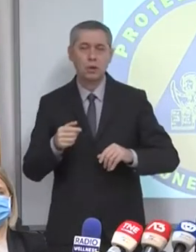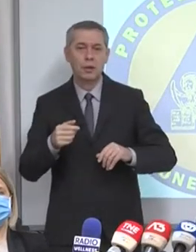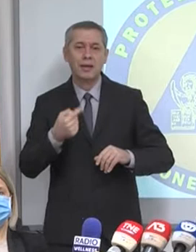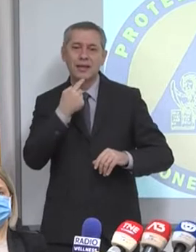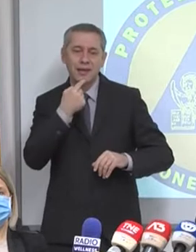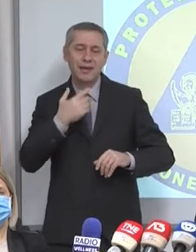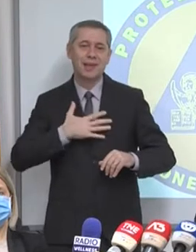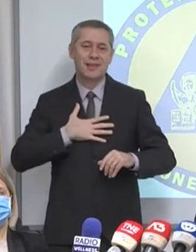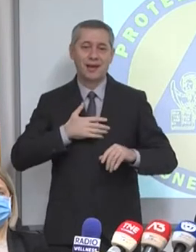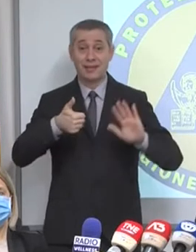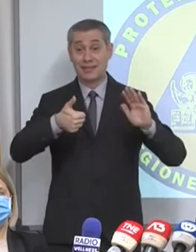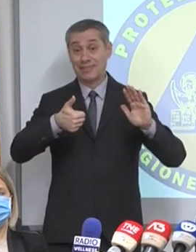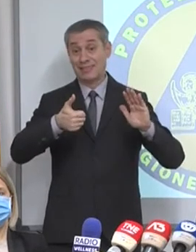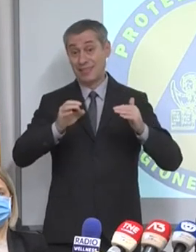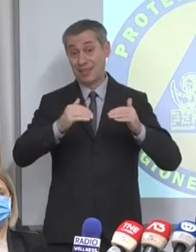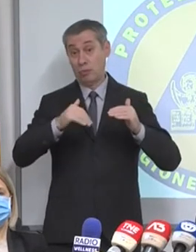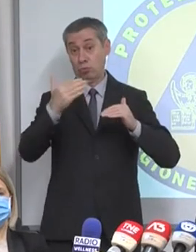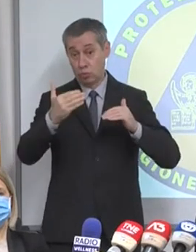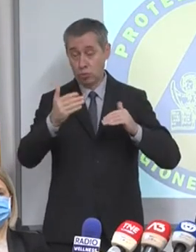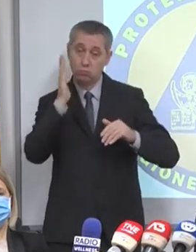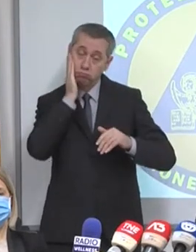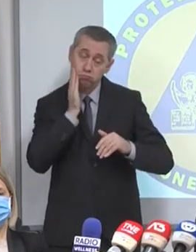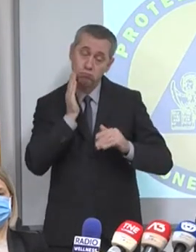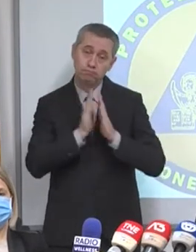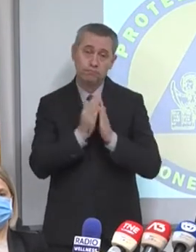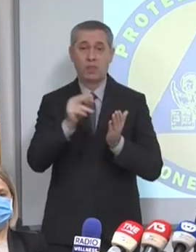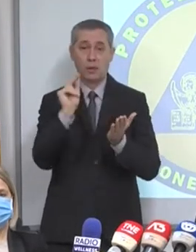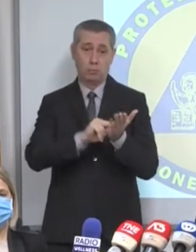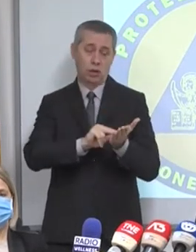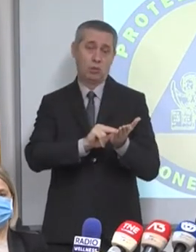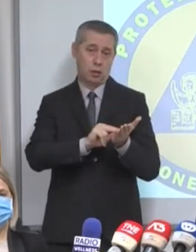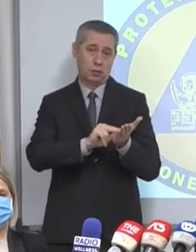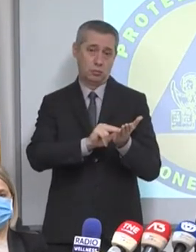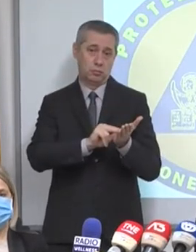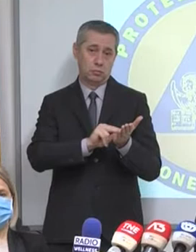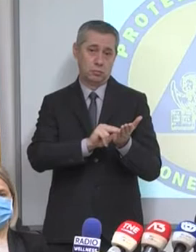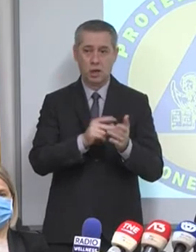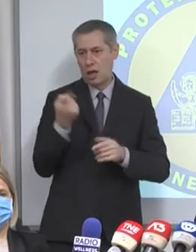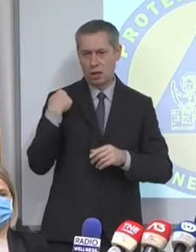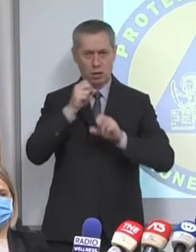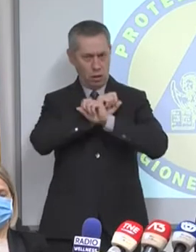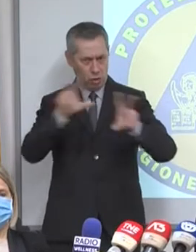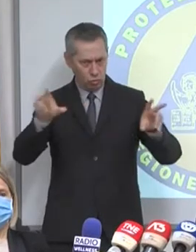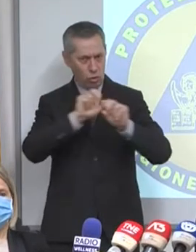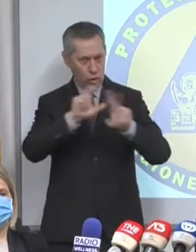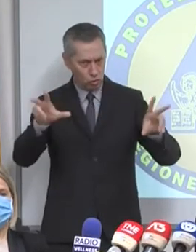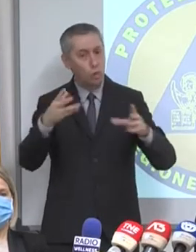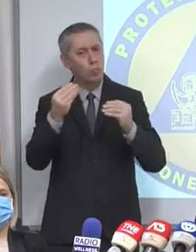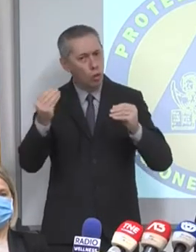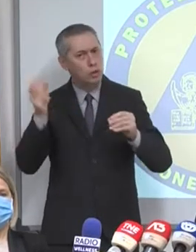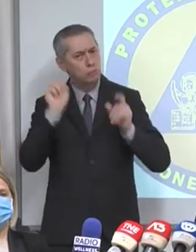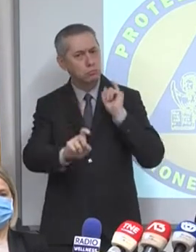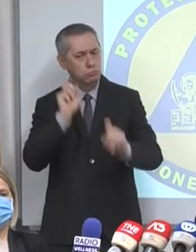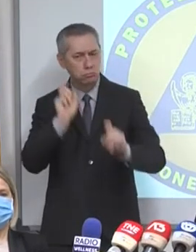di 60 anni di prenotarsi. Devo dire che ieri, dopo gli annunci, abbiamo avuto molte